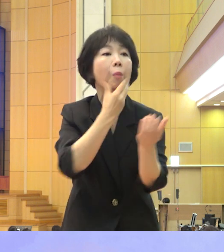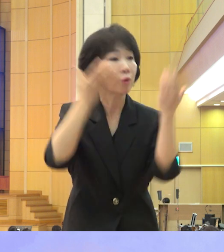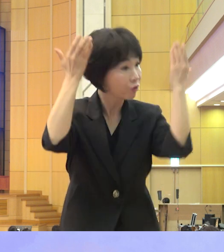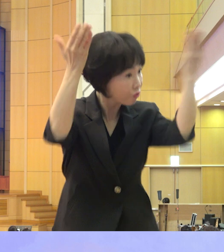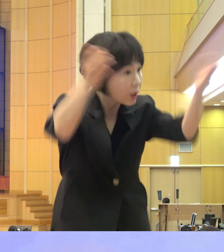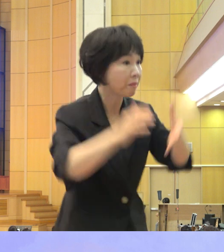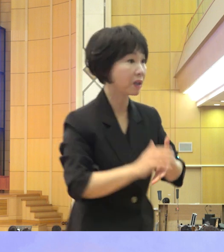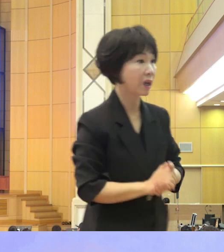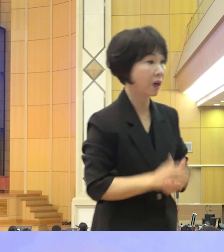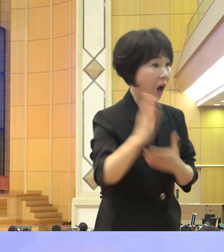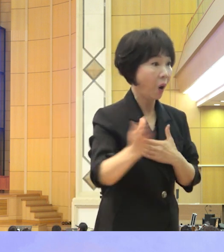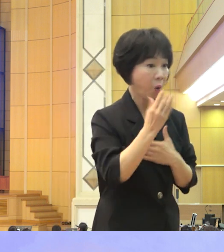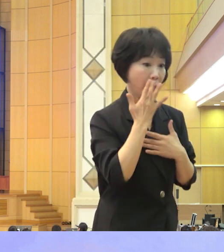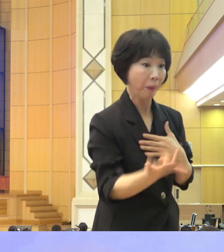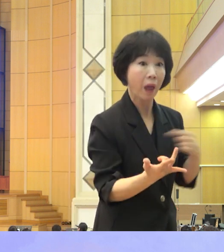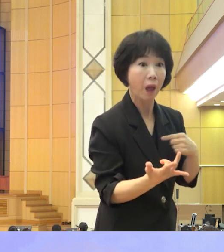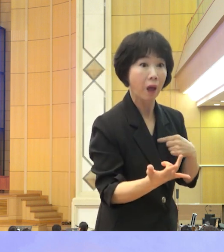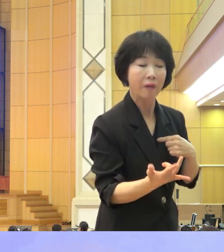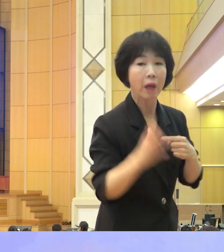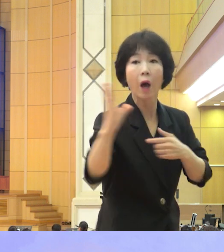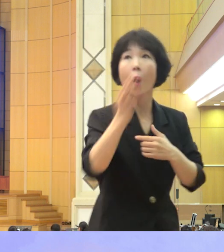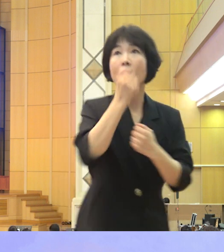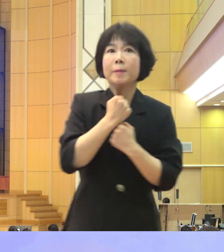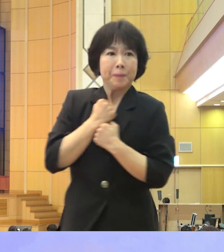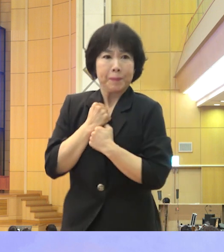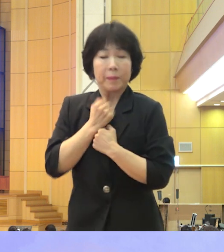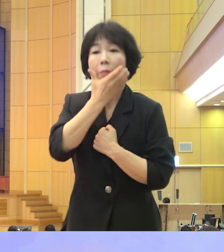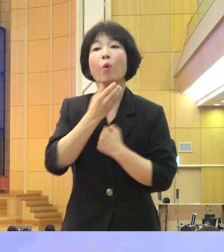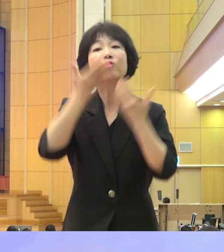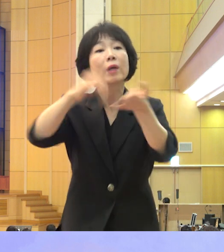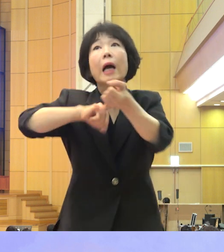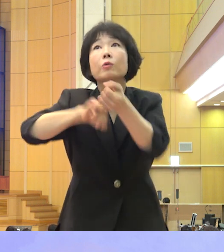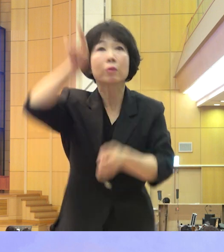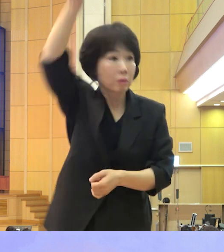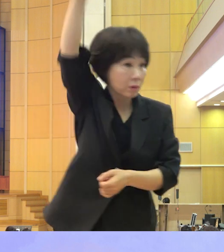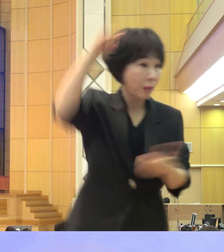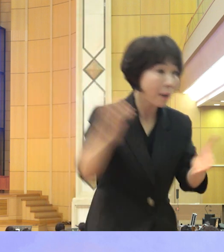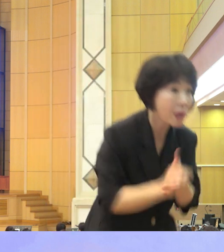안식일을 지키는 것입니다. 그런 사람에게 하나님은 복 주신다고 했어요.